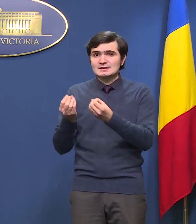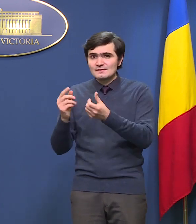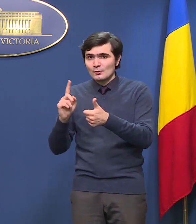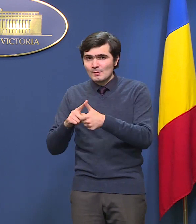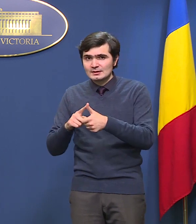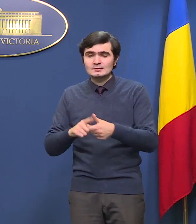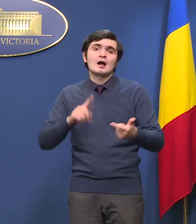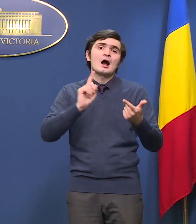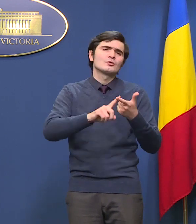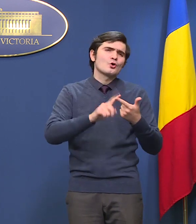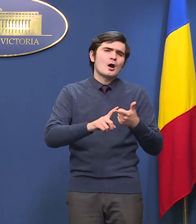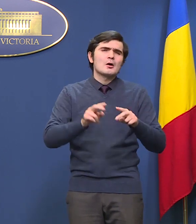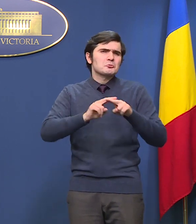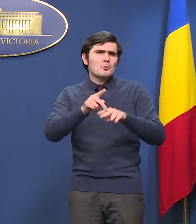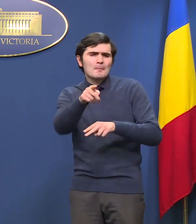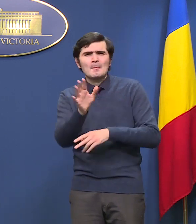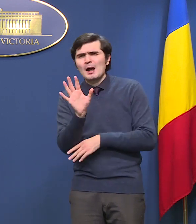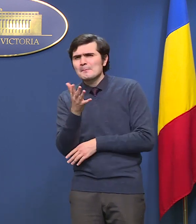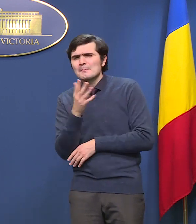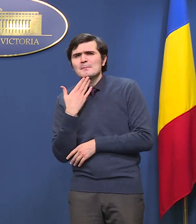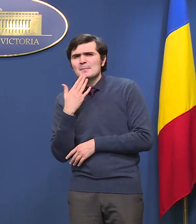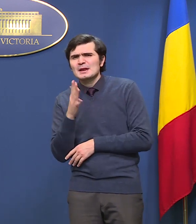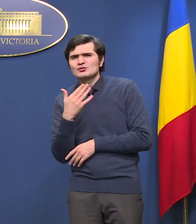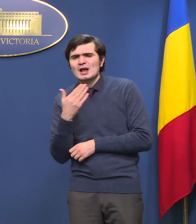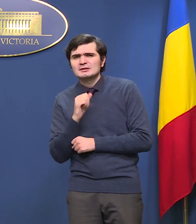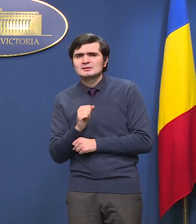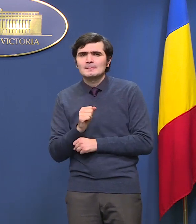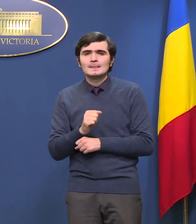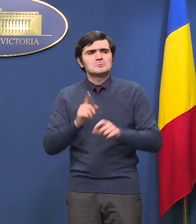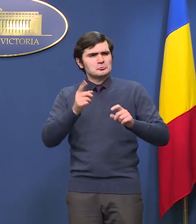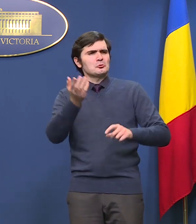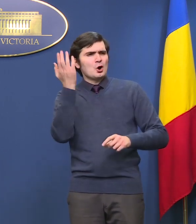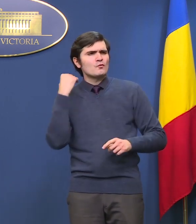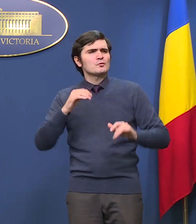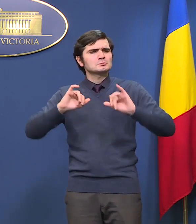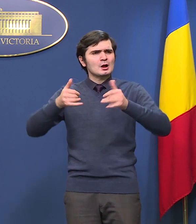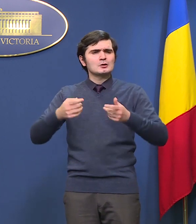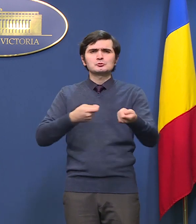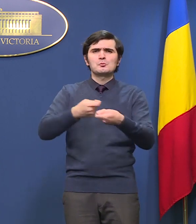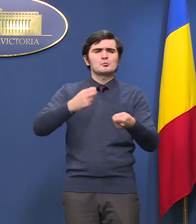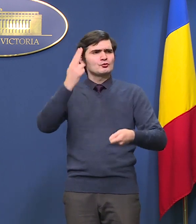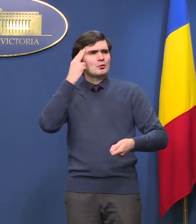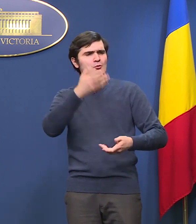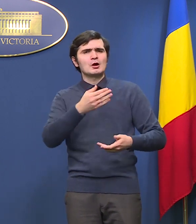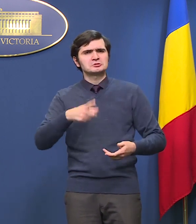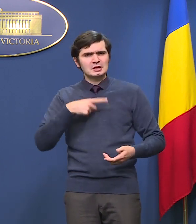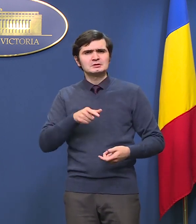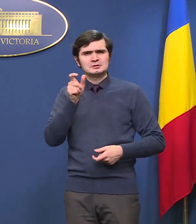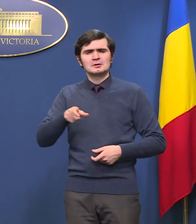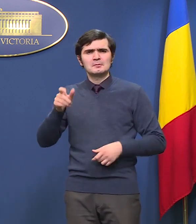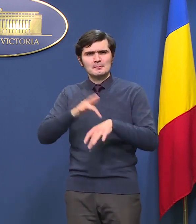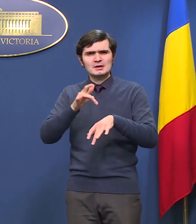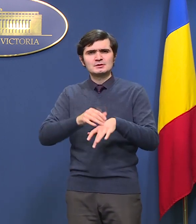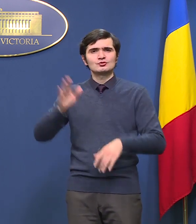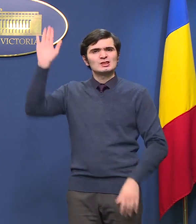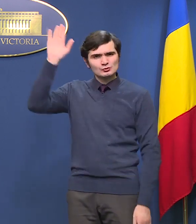cum apreciați că s-au descurcat, s-au pregătit? În general, cazurile au fost publice. Știți foarte bine că sunt medici și asistente de la spitalul din